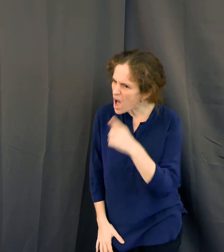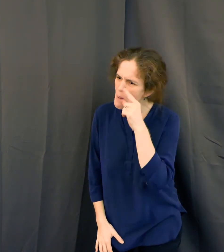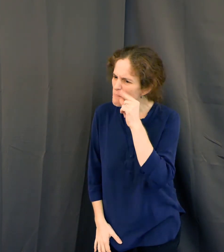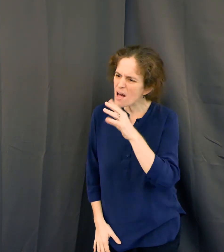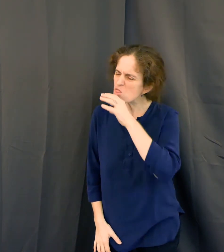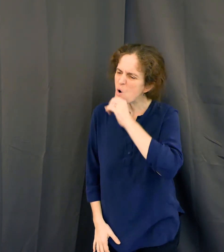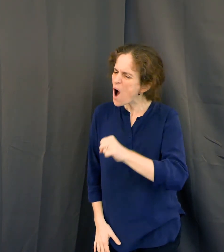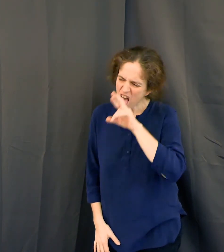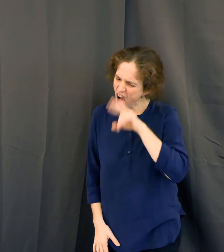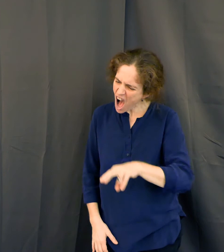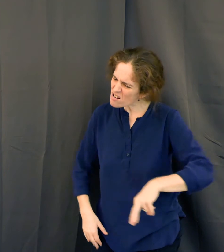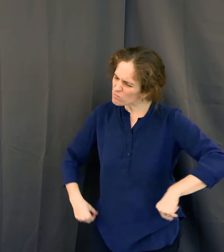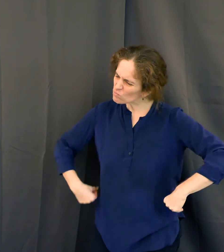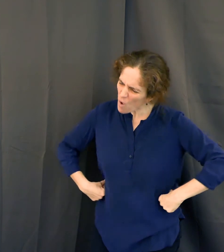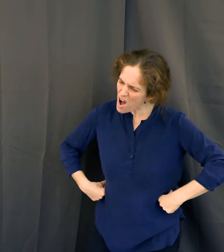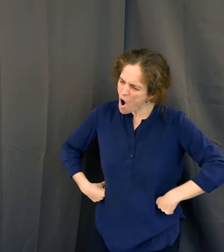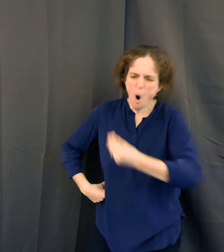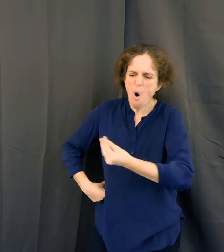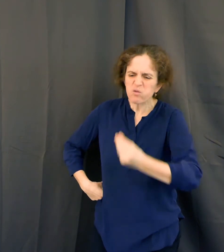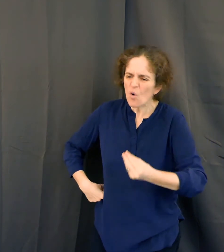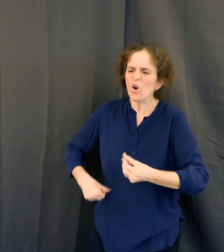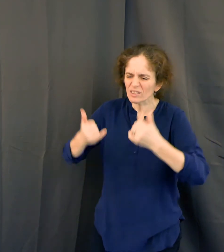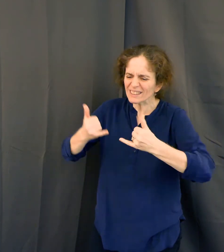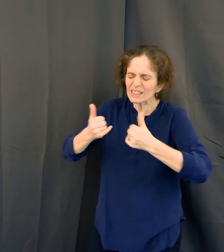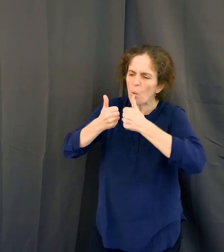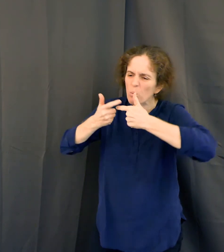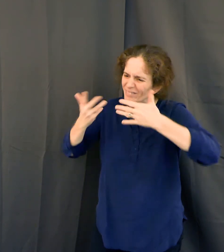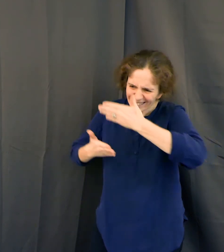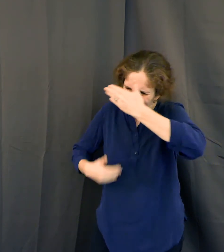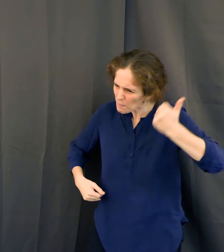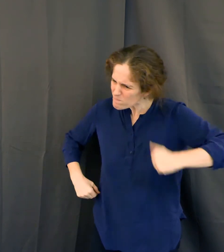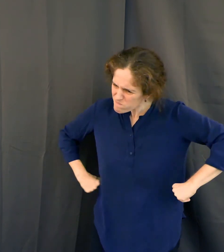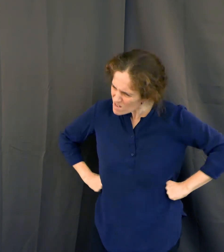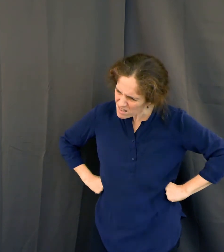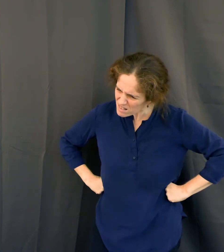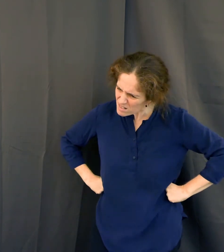Voyons-vous le Père Noël des rats ? Vous ne savez pas combien d'enfants nous avons ici ?